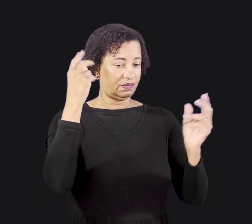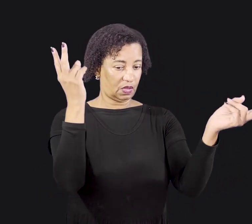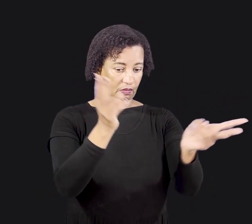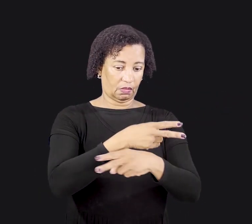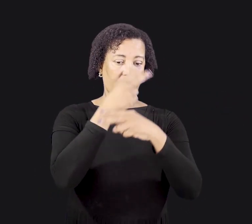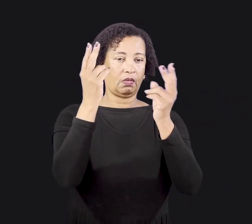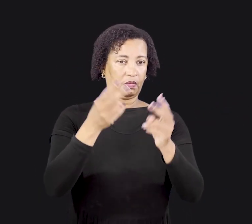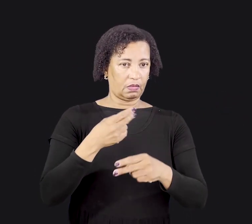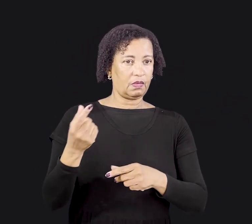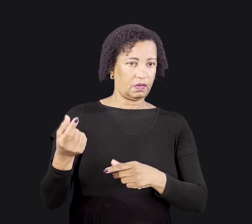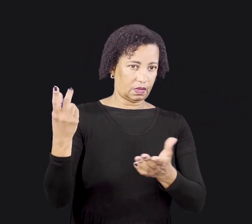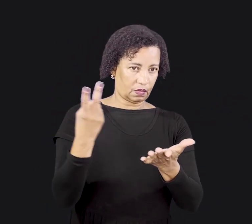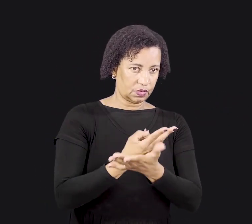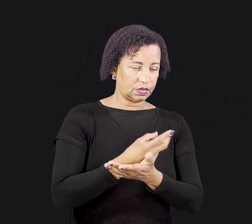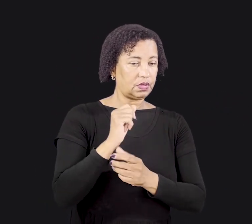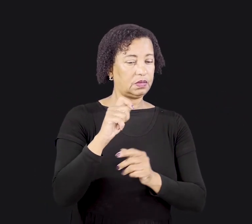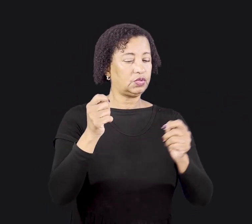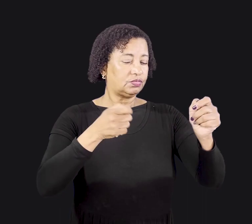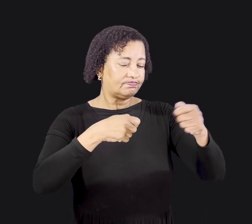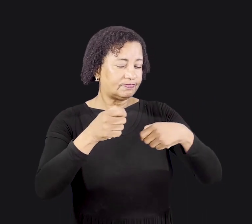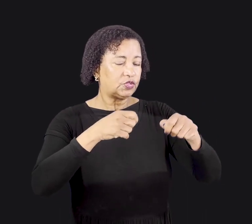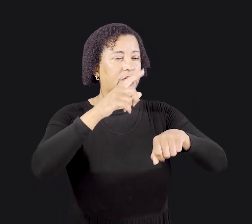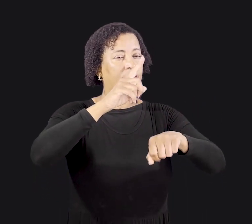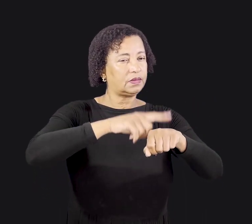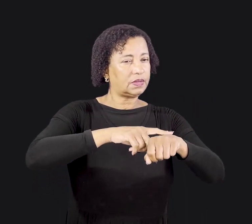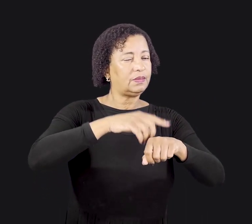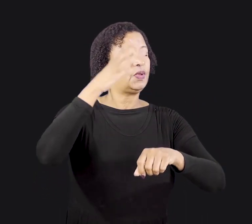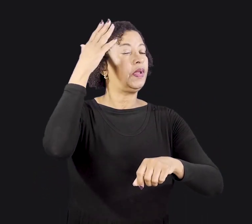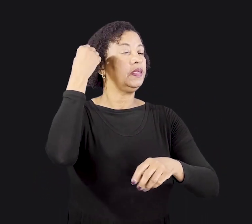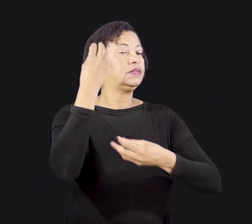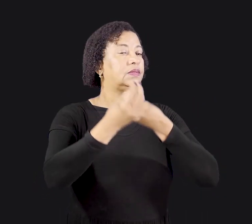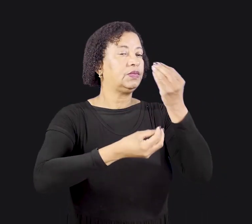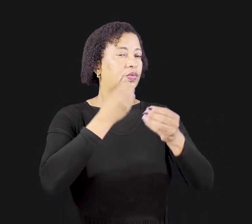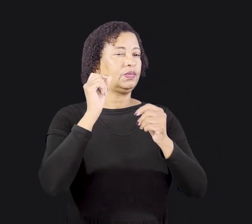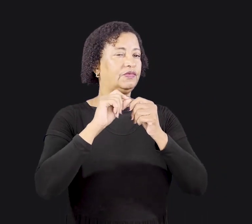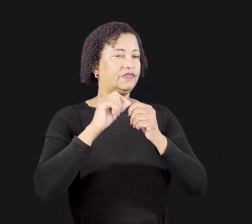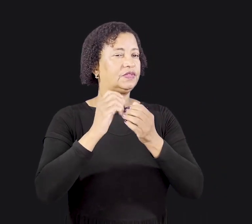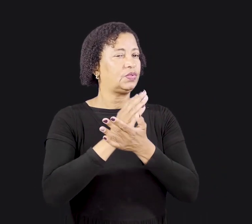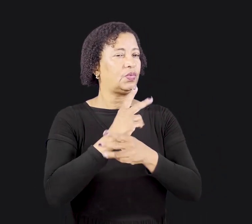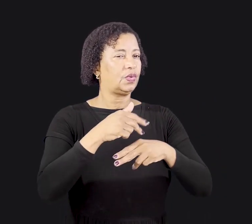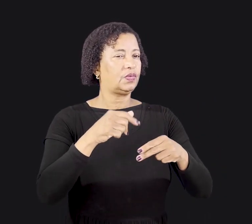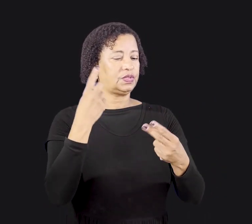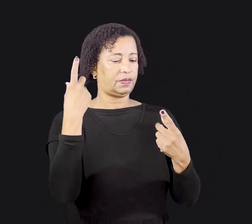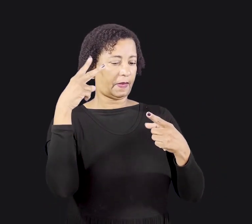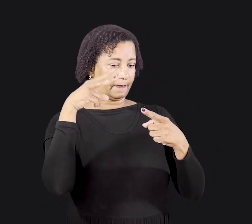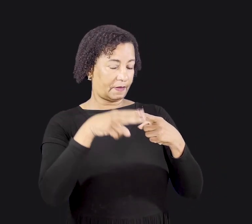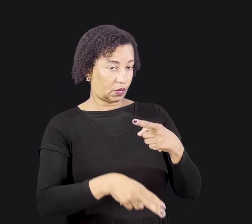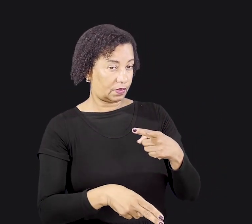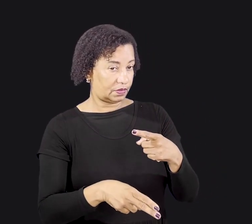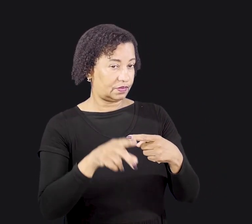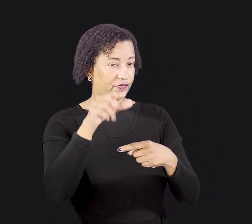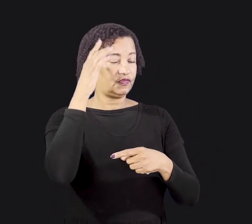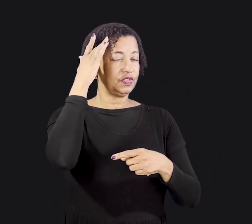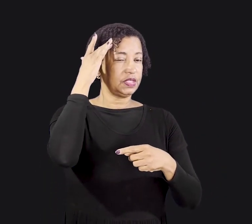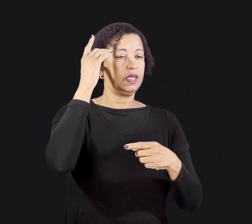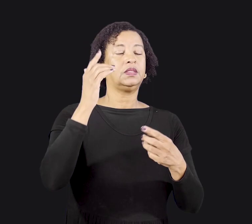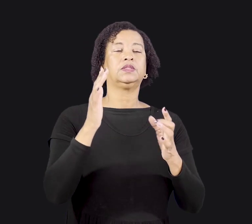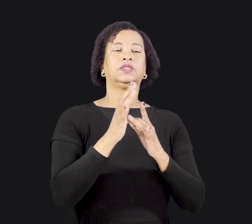podia controlar o tempo. Ele não apenas sabia como poderia ter feito algo para impedir. Você acha que Jesus permitiu que a chuva